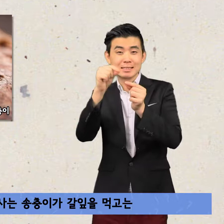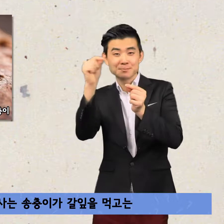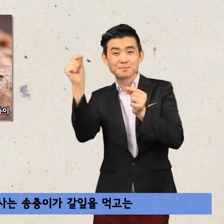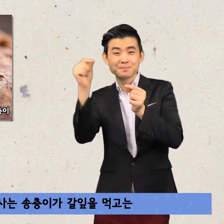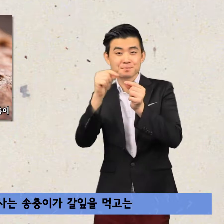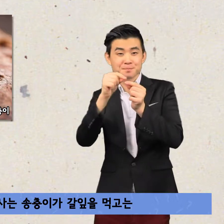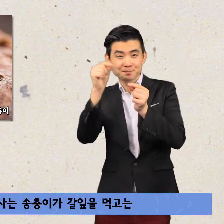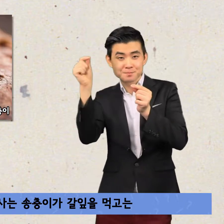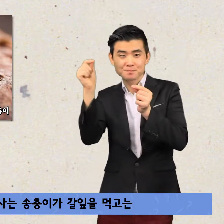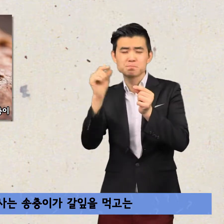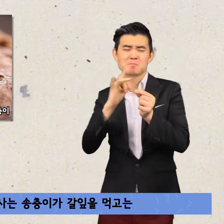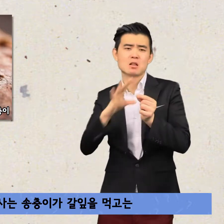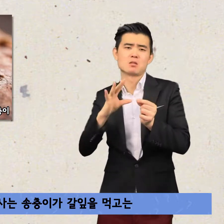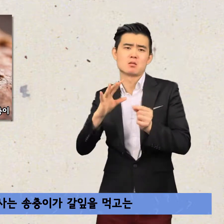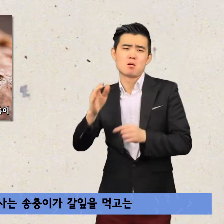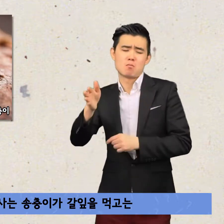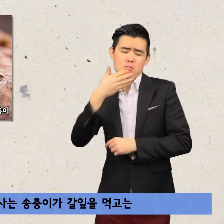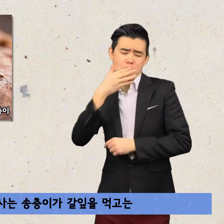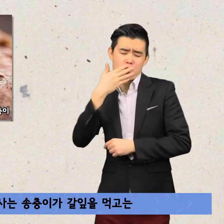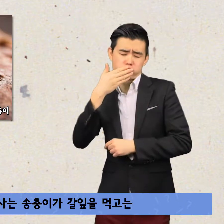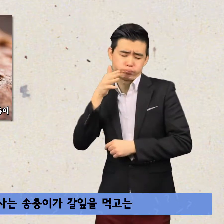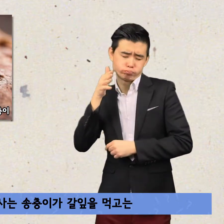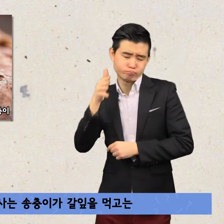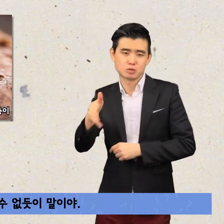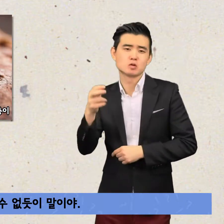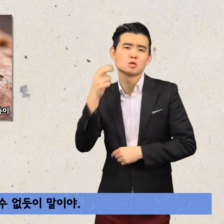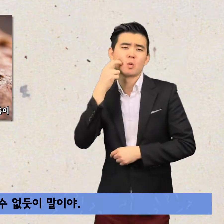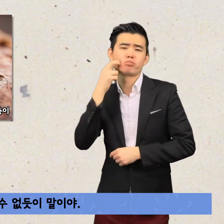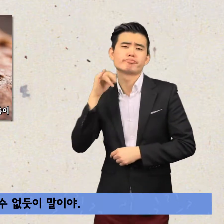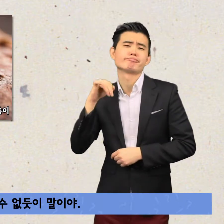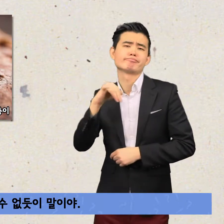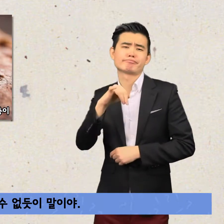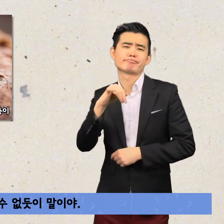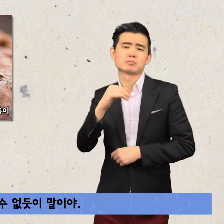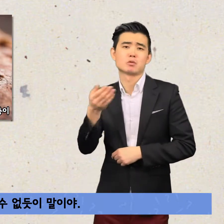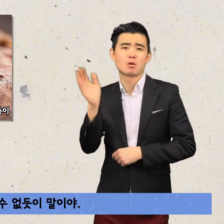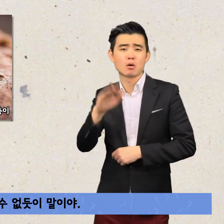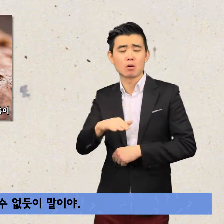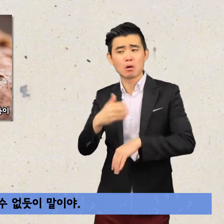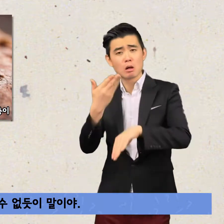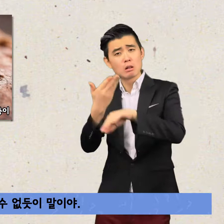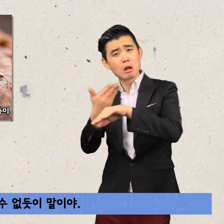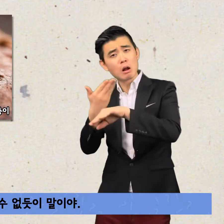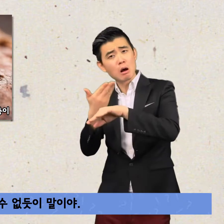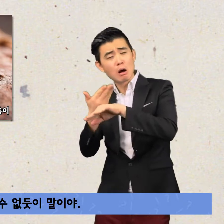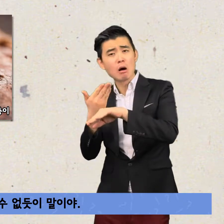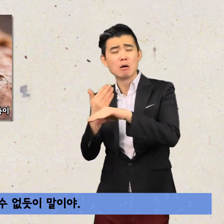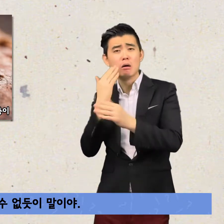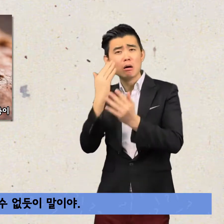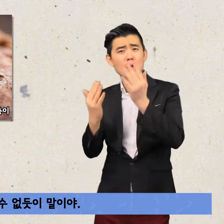솔잎을 먹어야 사는 송충이가 갈잎을 먹고는 살 수 없듯이 말이야.